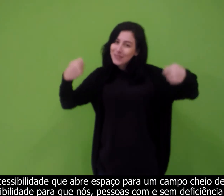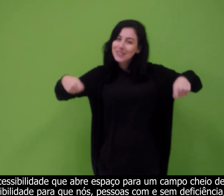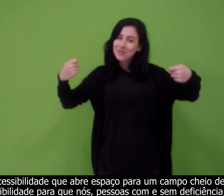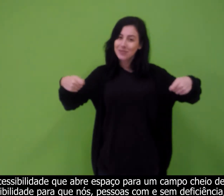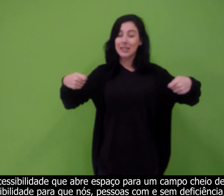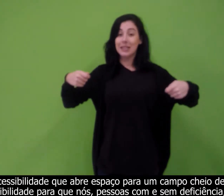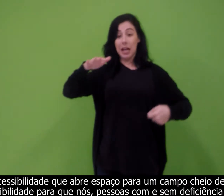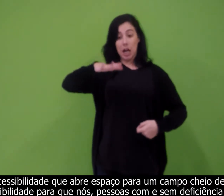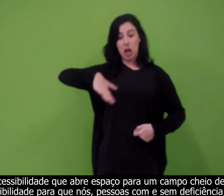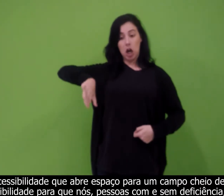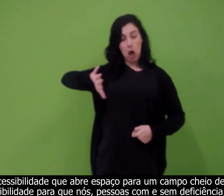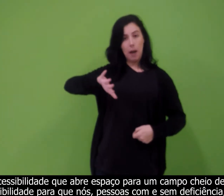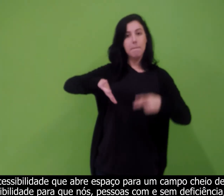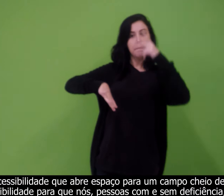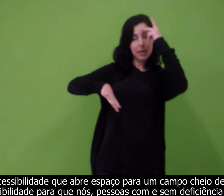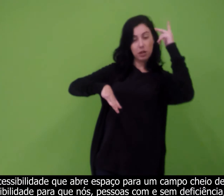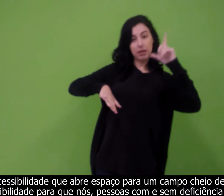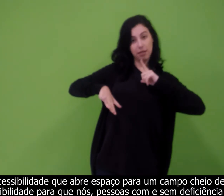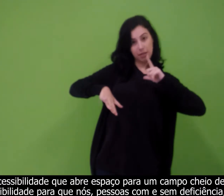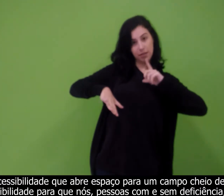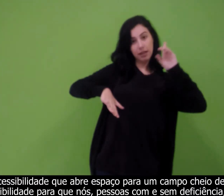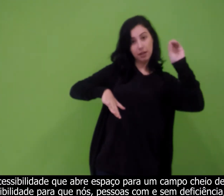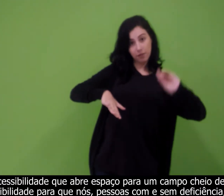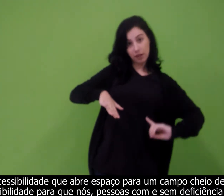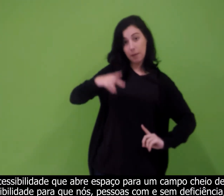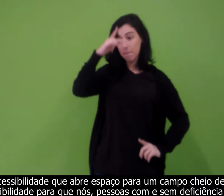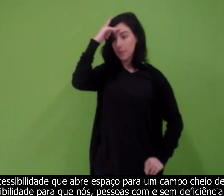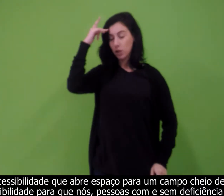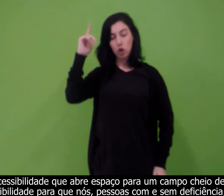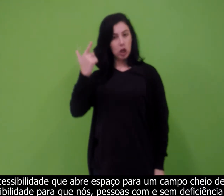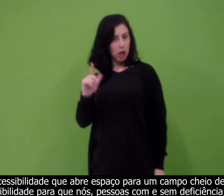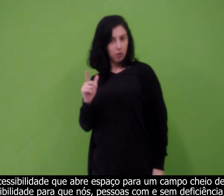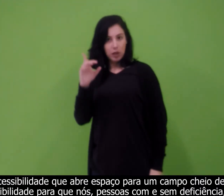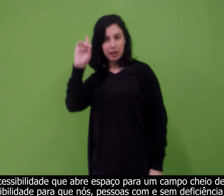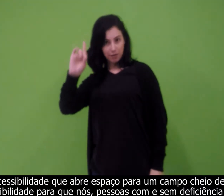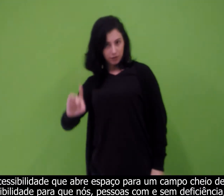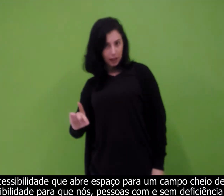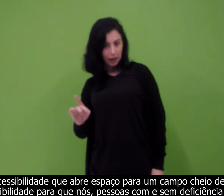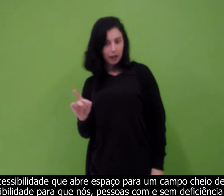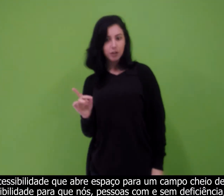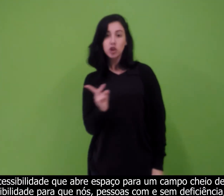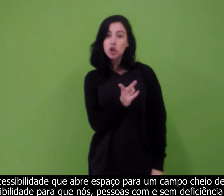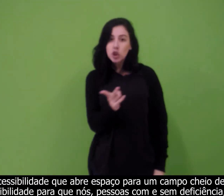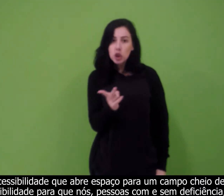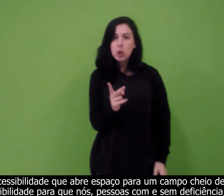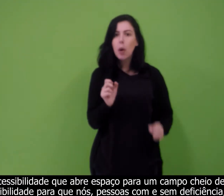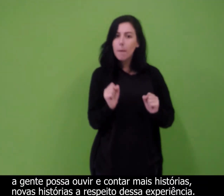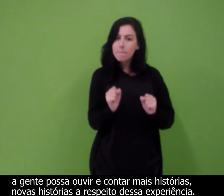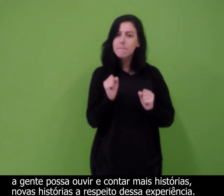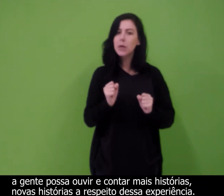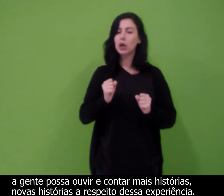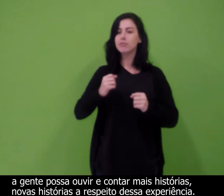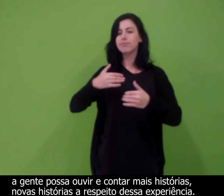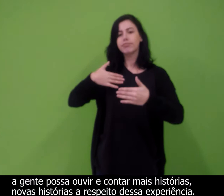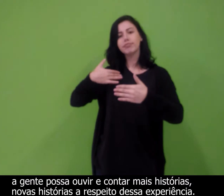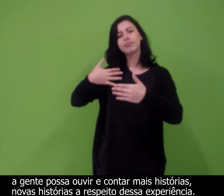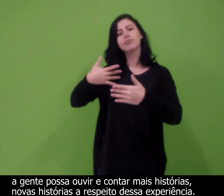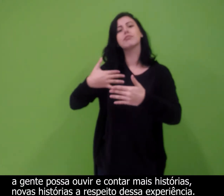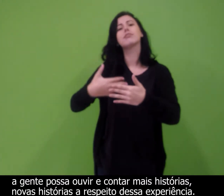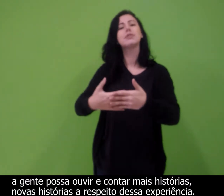que abre espaço para um campo cheio de possibilidade, para que nós, pessoas com e sem deficiência, a gente possa ouvir e contar